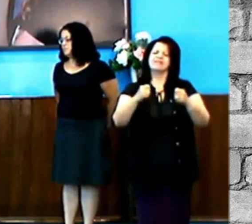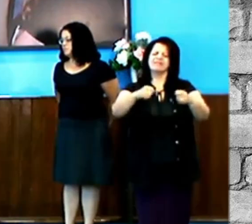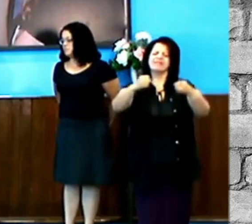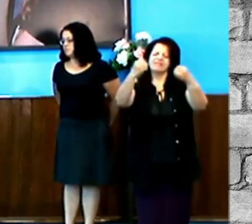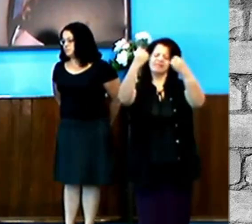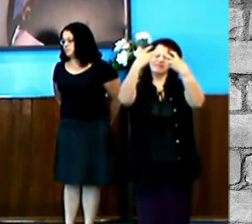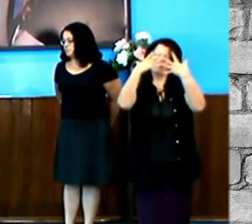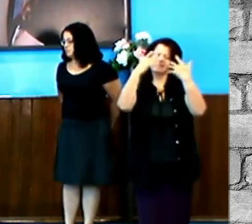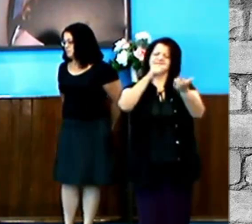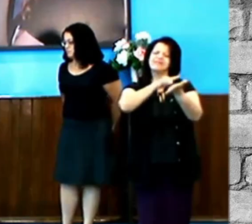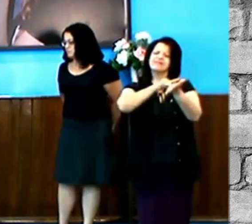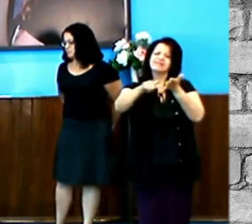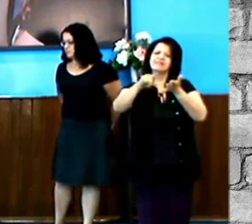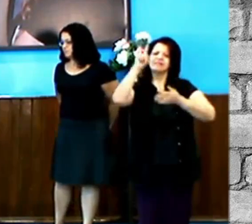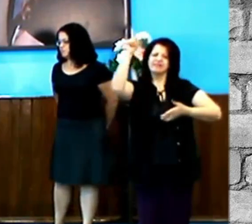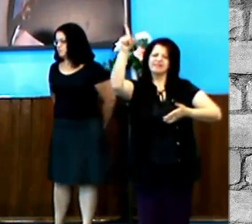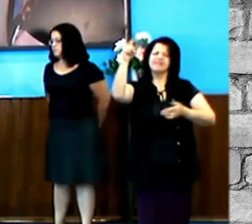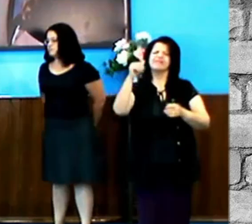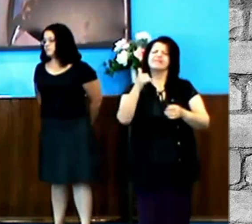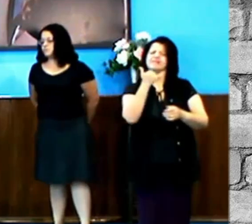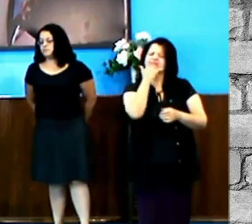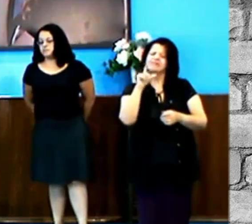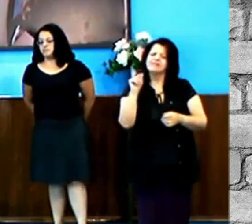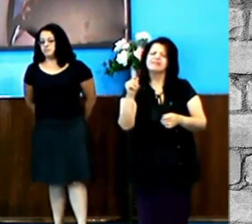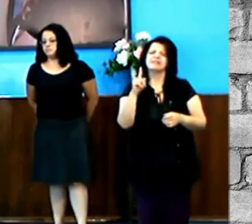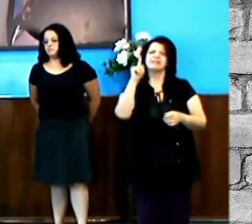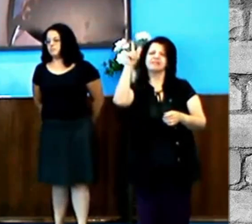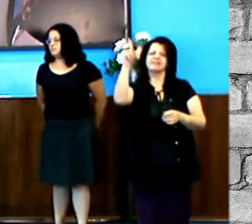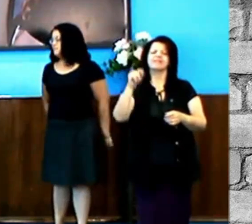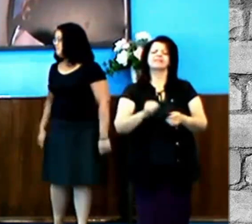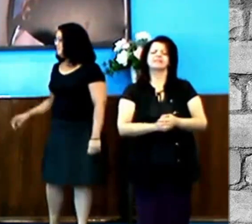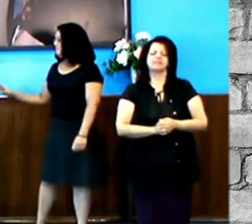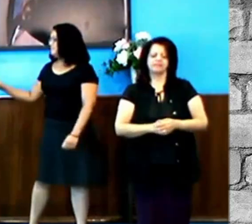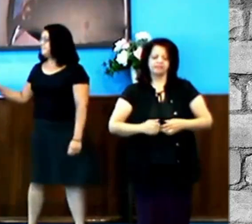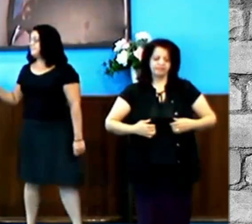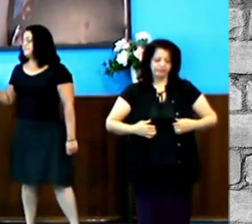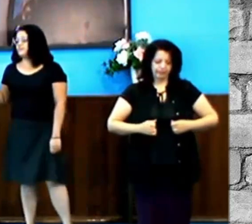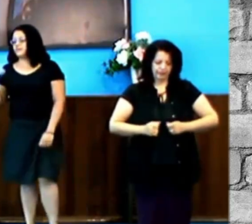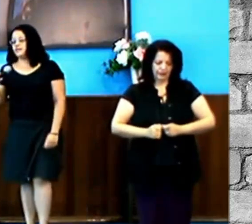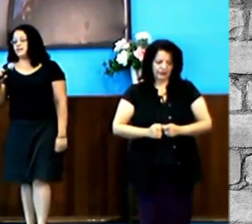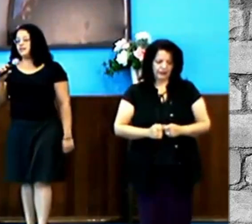nosso coração, perdoando a nossa vida, limpando dos nossos pecados.